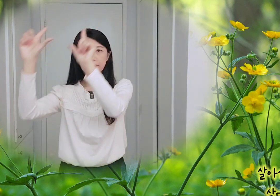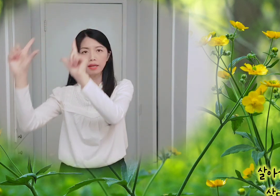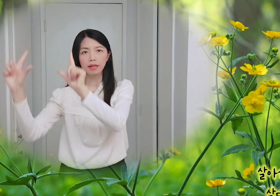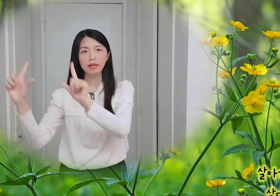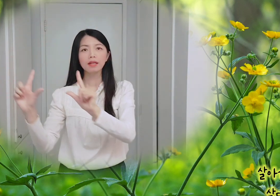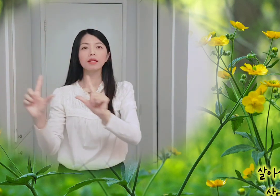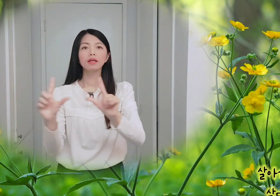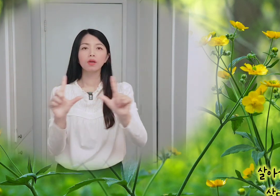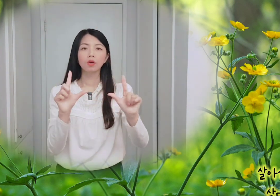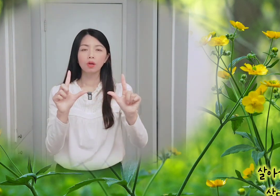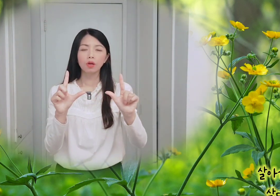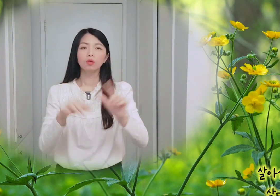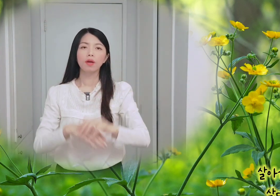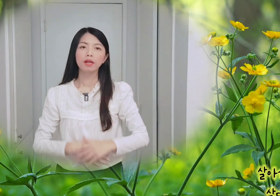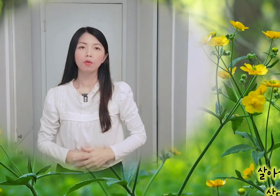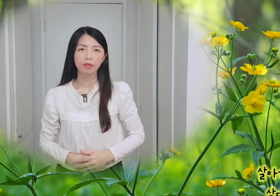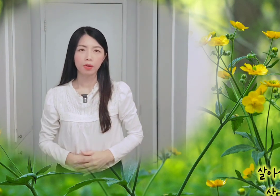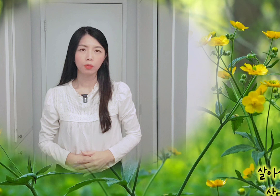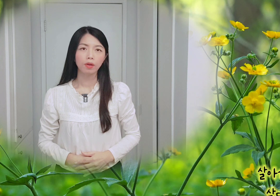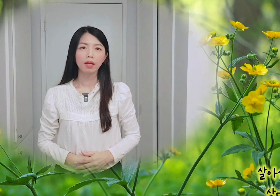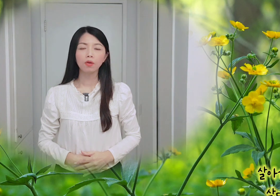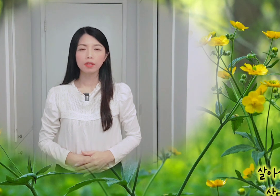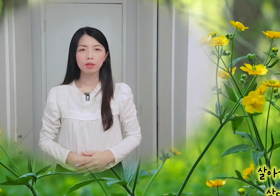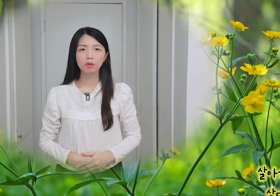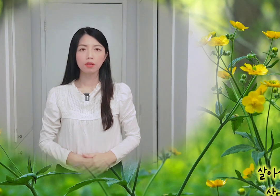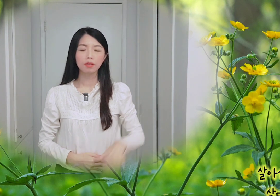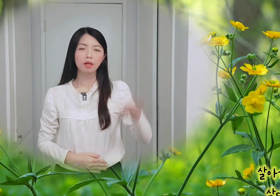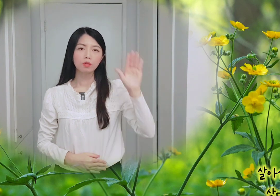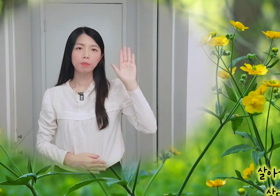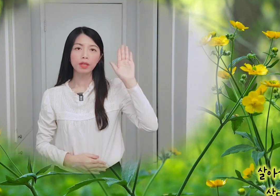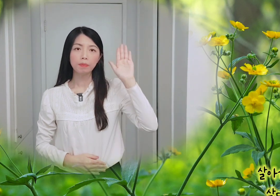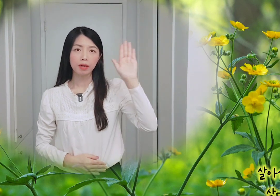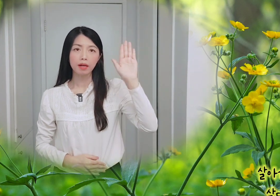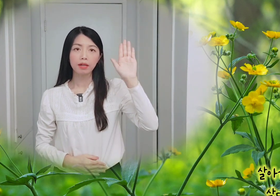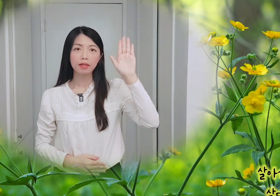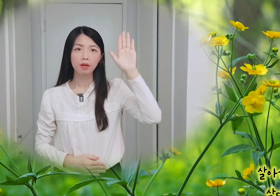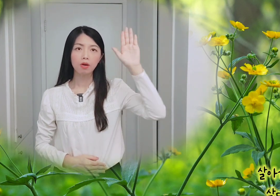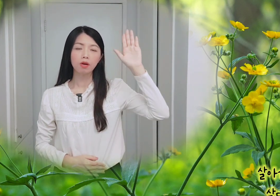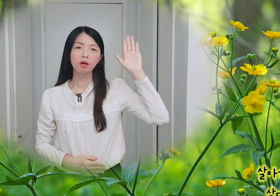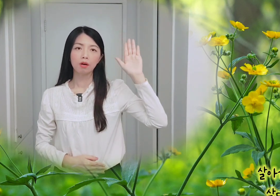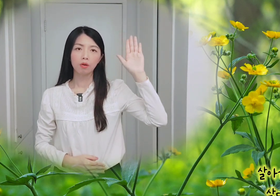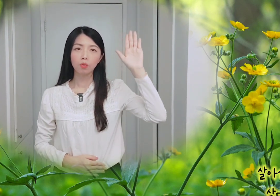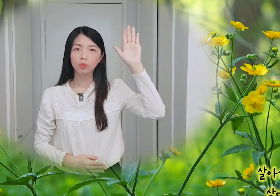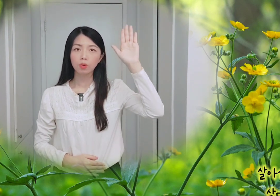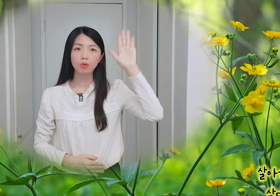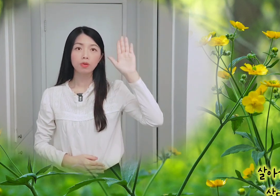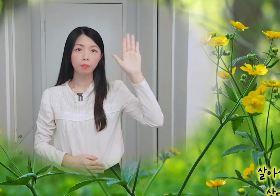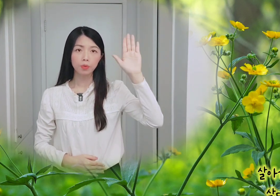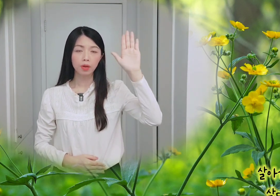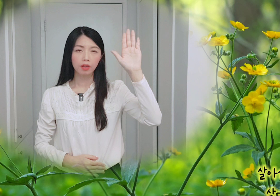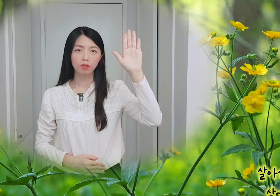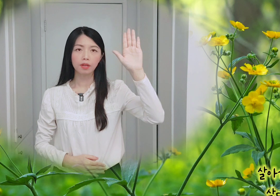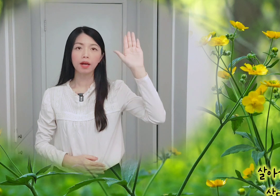살아가는 인생이 되길 원해요. 되다라고 하는 뜻의 수어는 손바닥이 밖을 향하게 해서 오른쪽